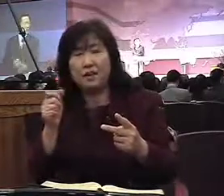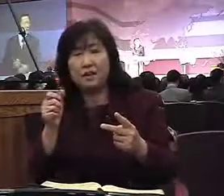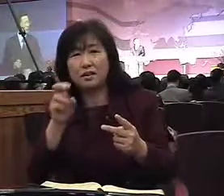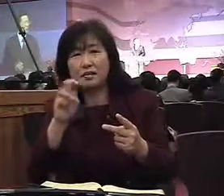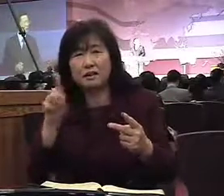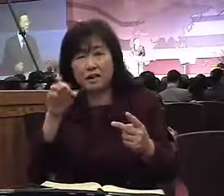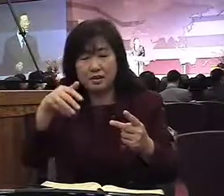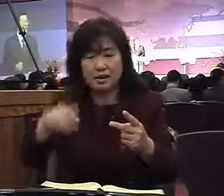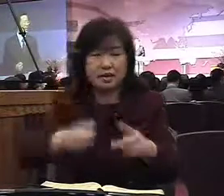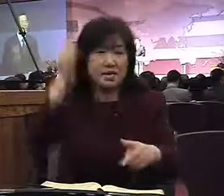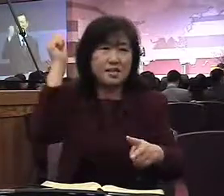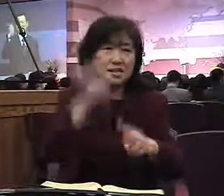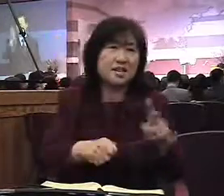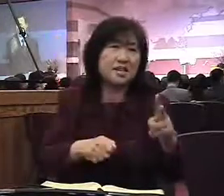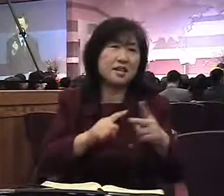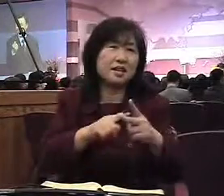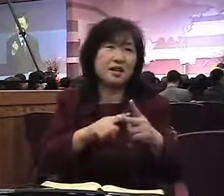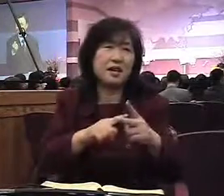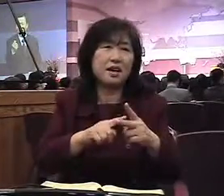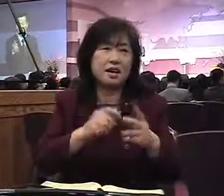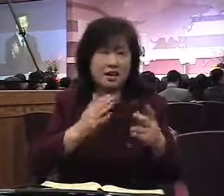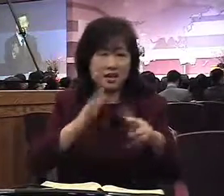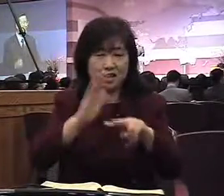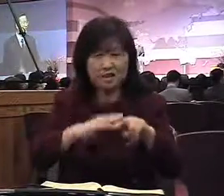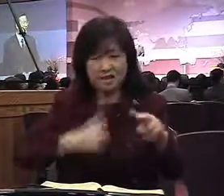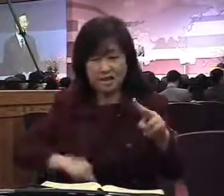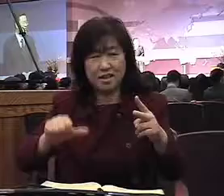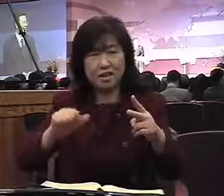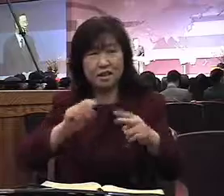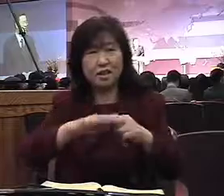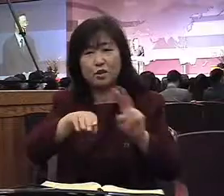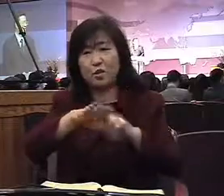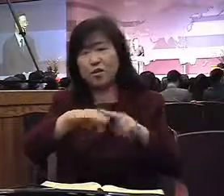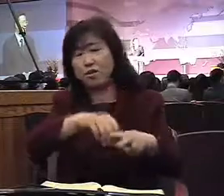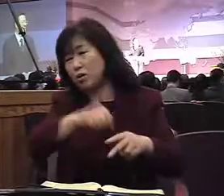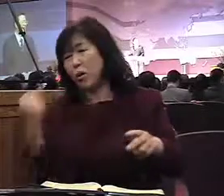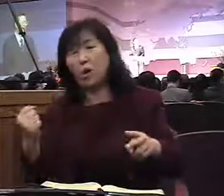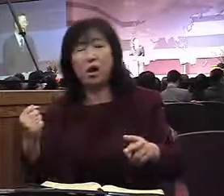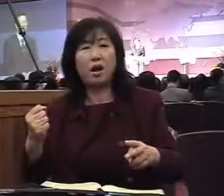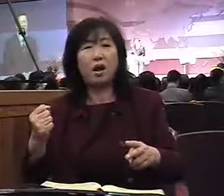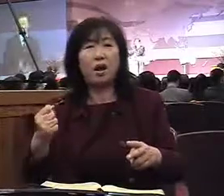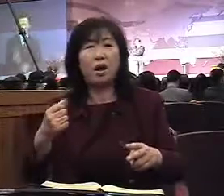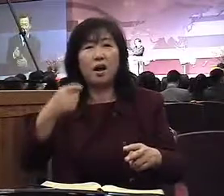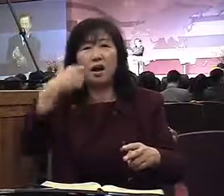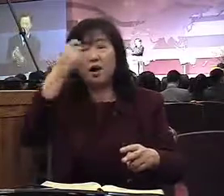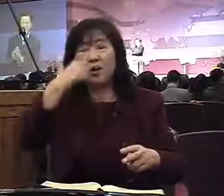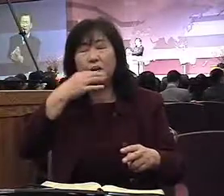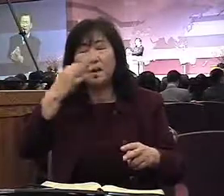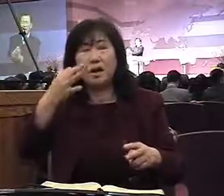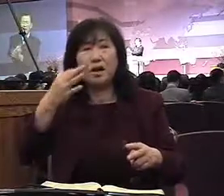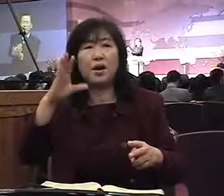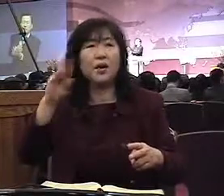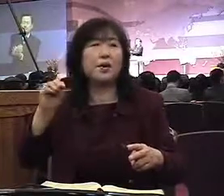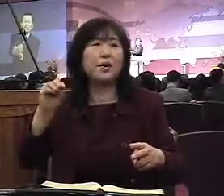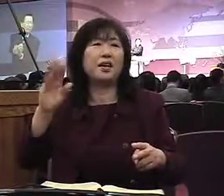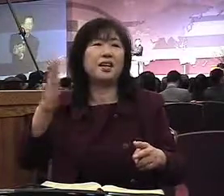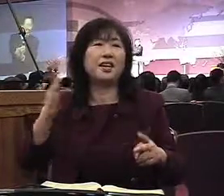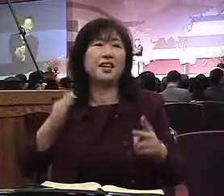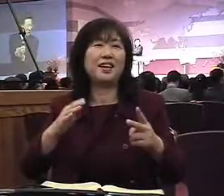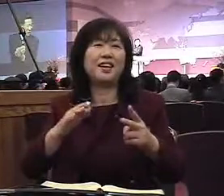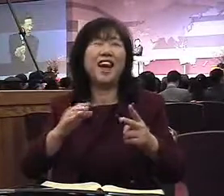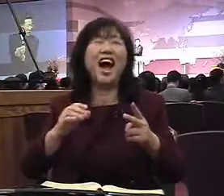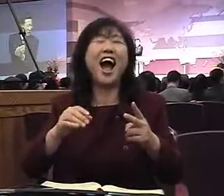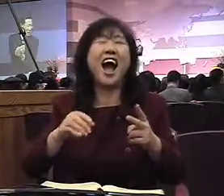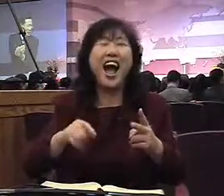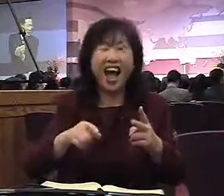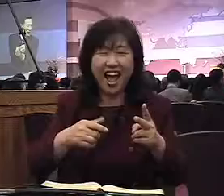이놈의 손을 이제 빼는 거예요. 걔가 그러니까 이제 이제 무릎이 끝이. 그런 나중에 알고 보니까 얘가 주먹을 쥐고